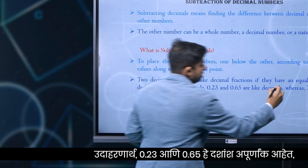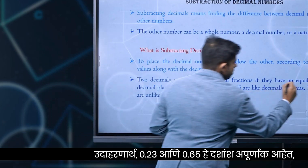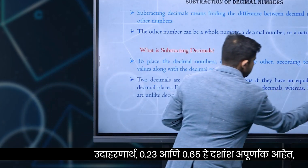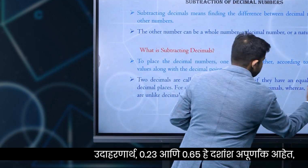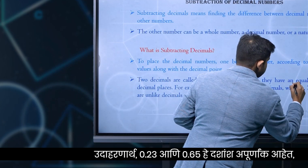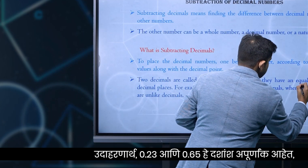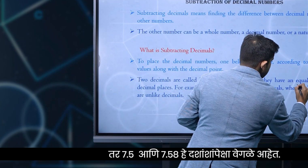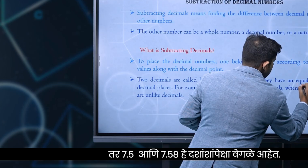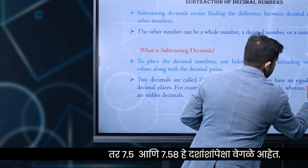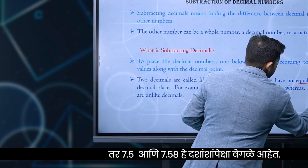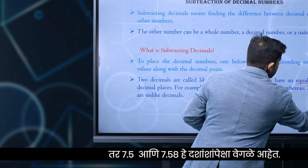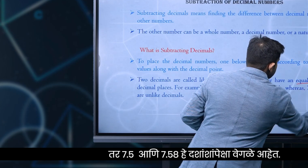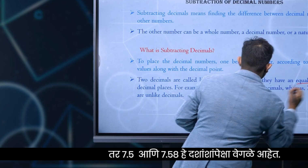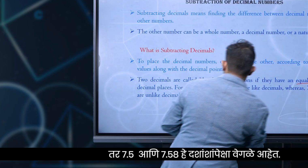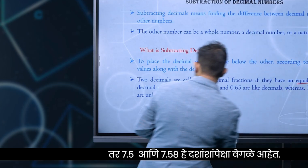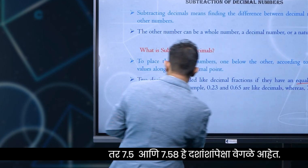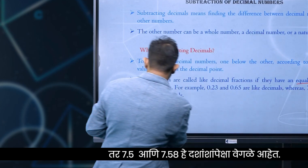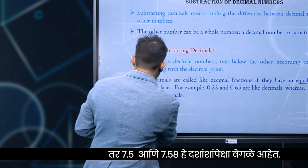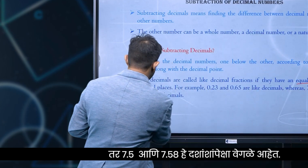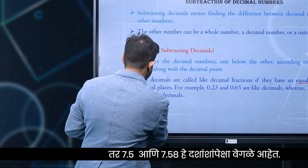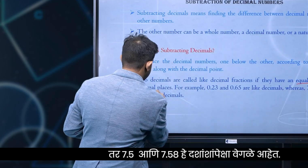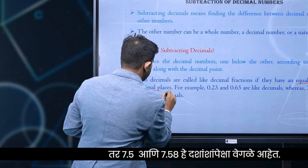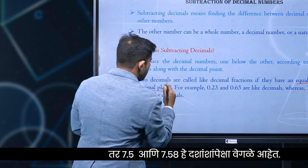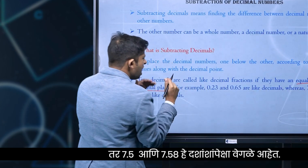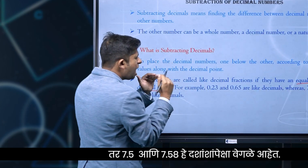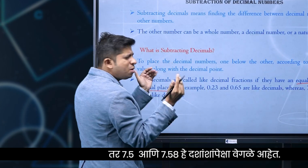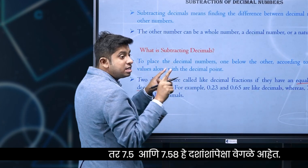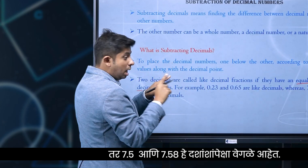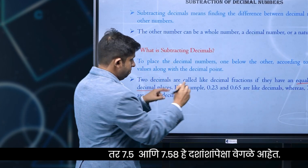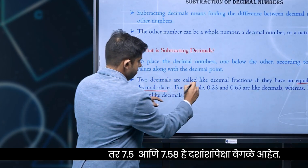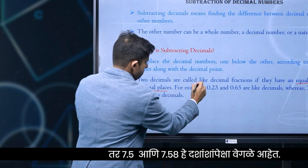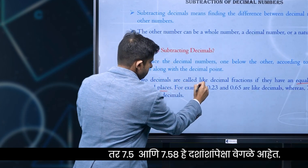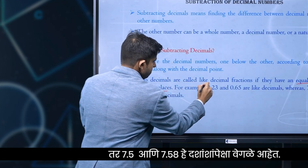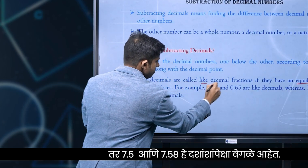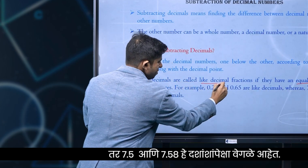आहेत, तर 7.5 आणि 7.58 हे दशांशापेक्षा वेगळे आहेत.